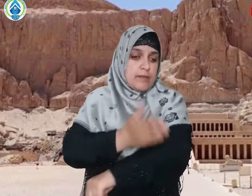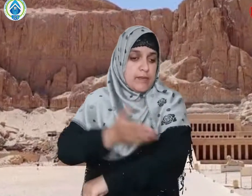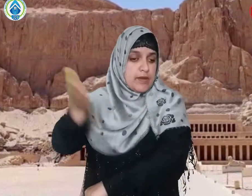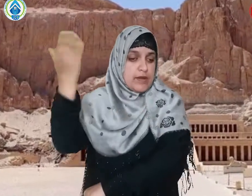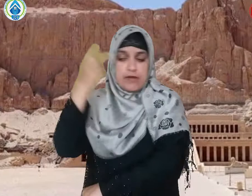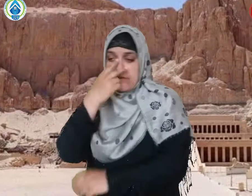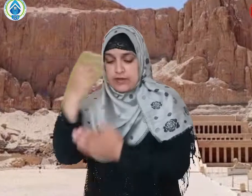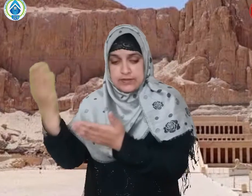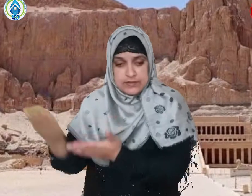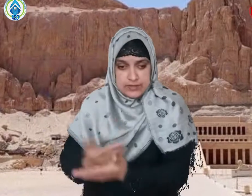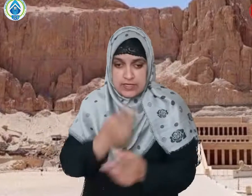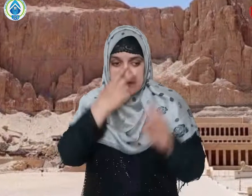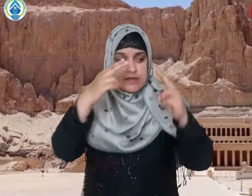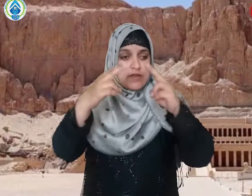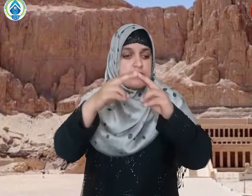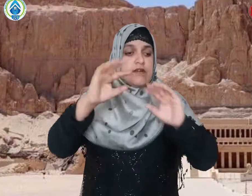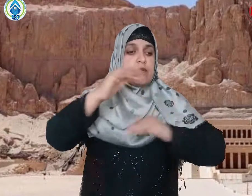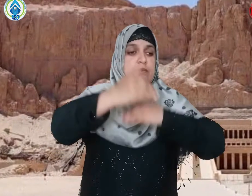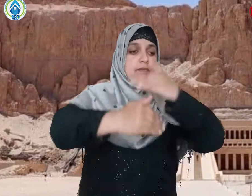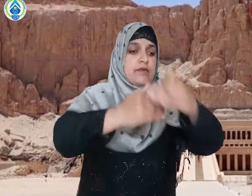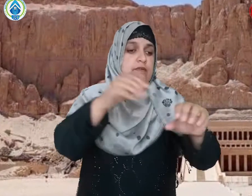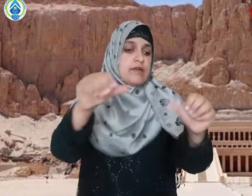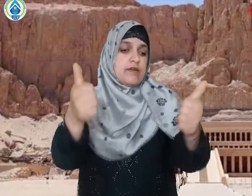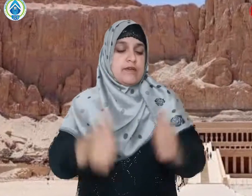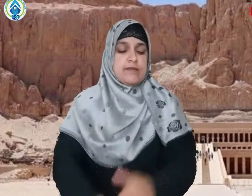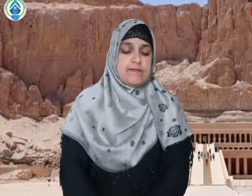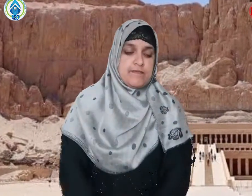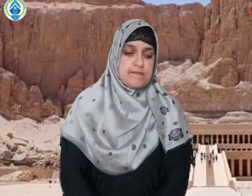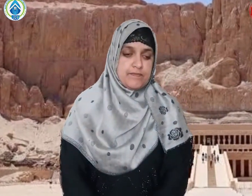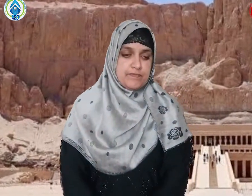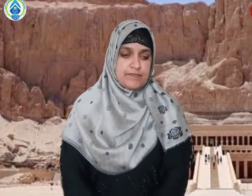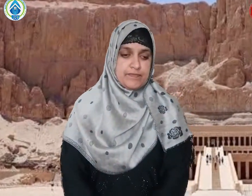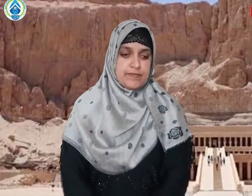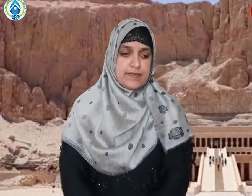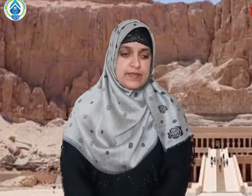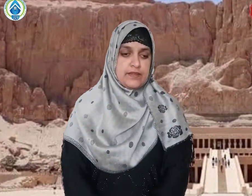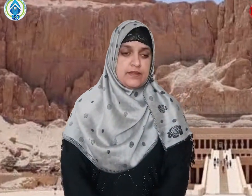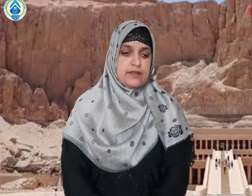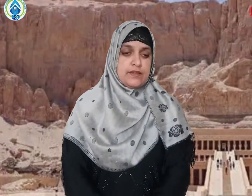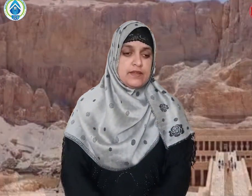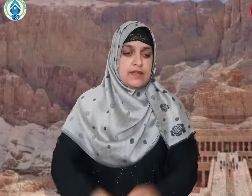اس مقبرے کے کمروں میں سے ایک بہت بڑا ہال نما کمرہ ہے جس میں بہت سی راہداریاں اور ستون ہیں۔